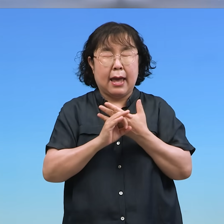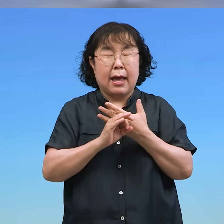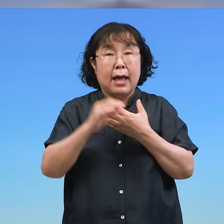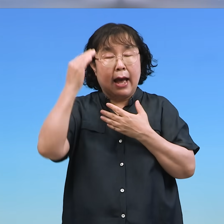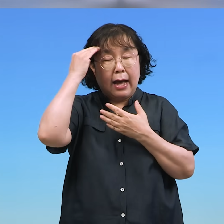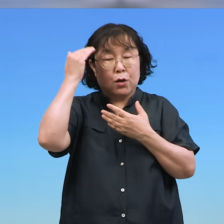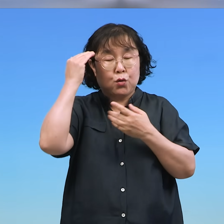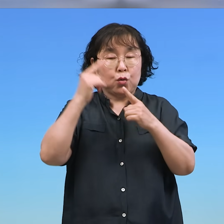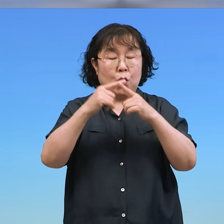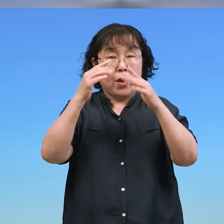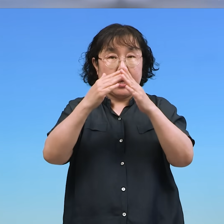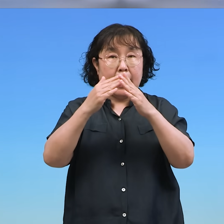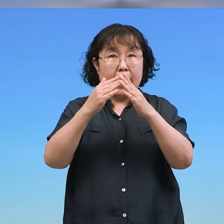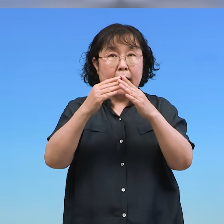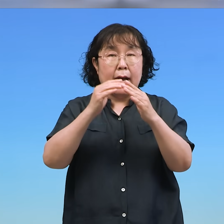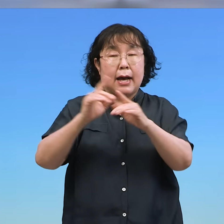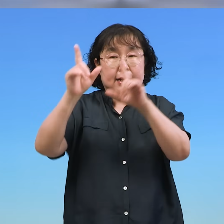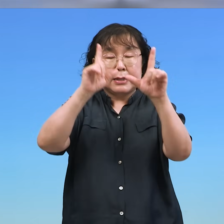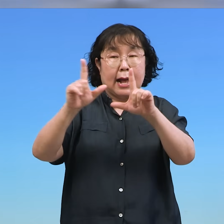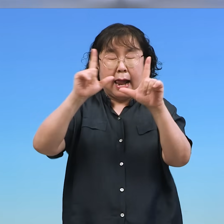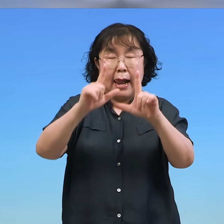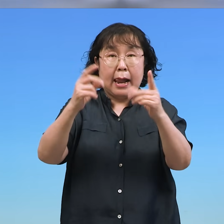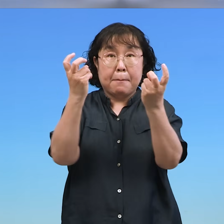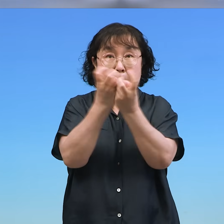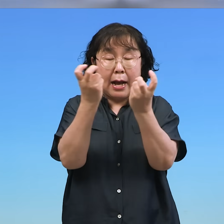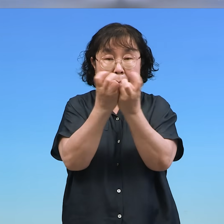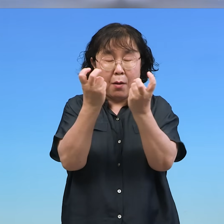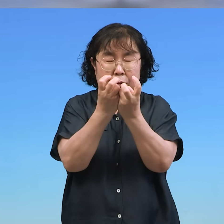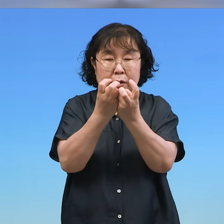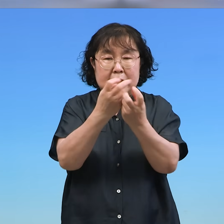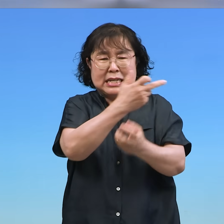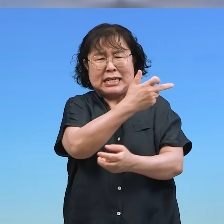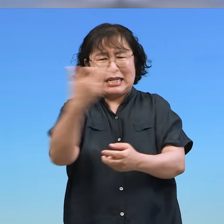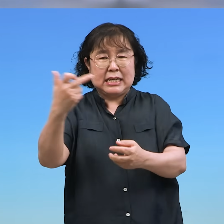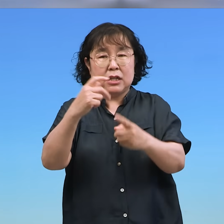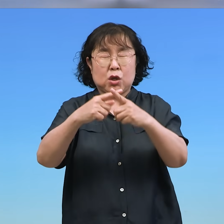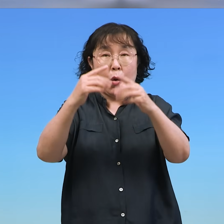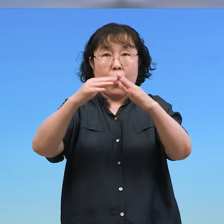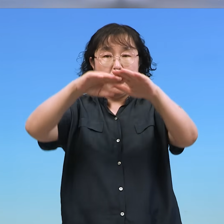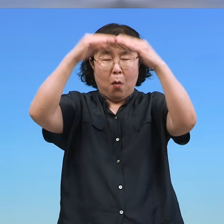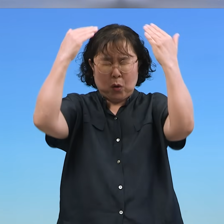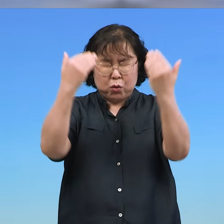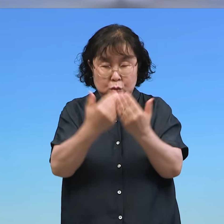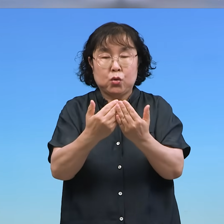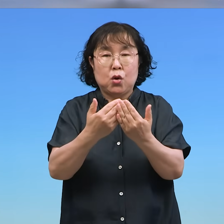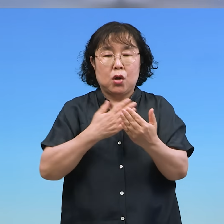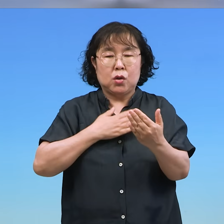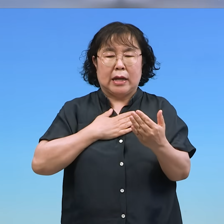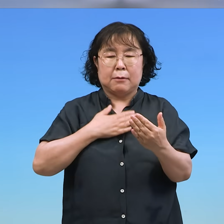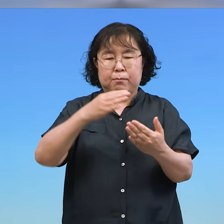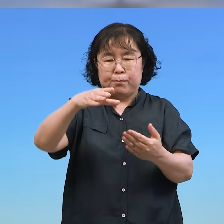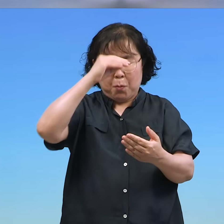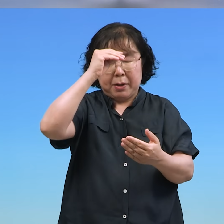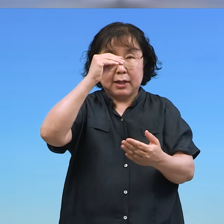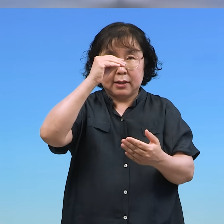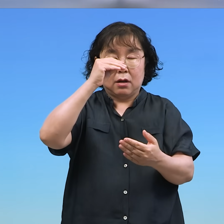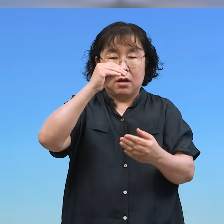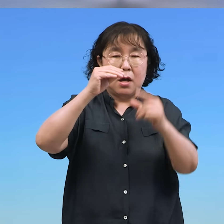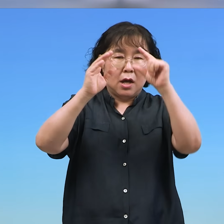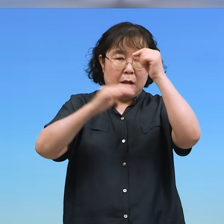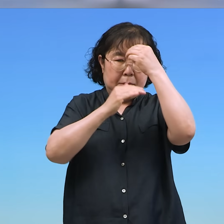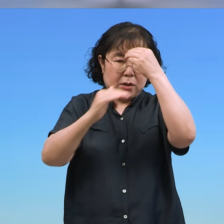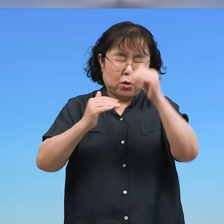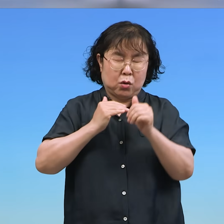한국 교회가 살 길은 대형 교회들이 다 1만 성도 파송 운동하는 겁니다. 모두가 이 일 해야만 합니다. 이렇게 제가